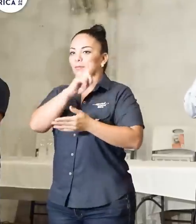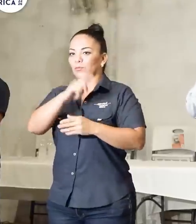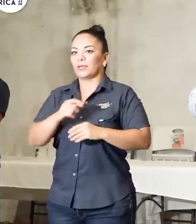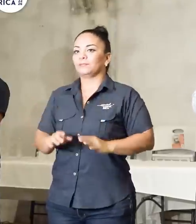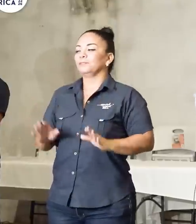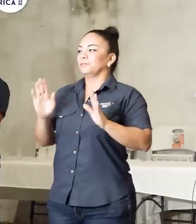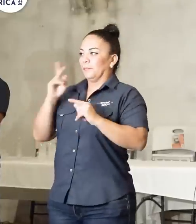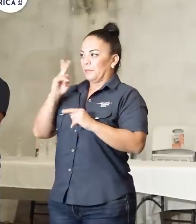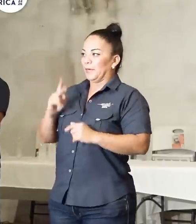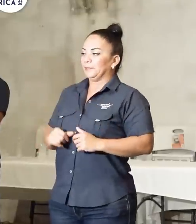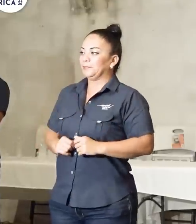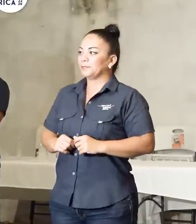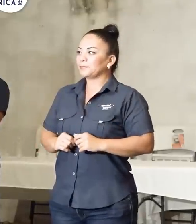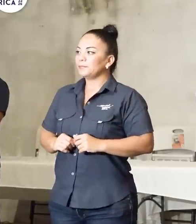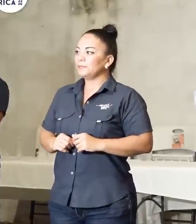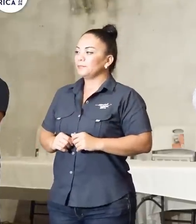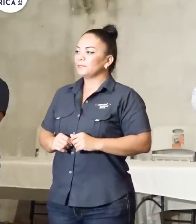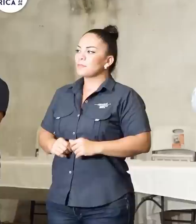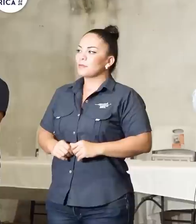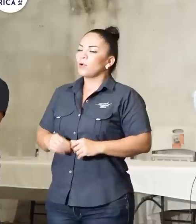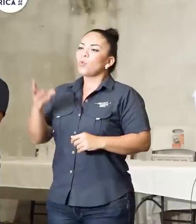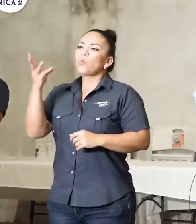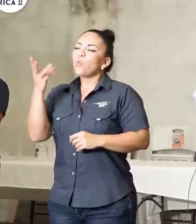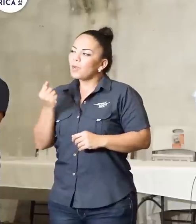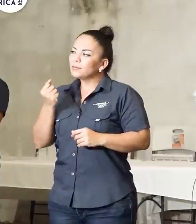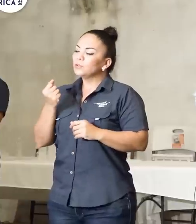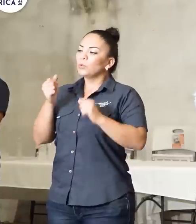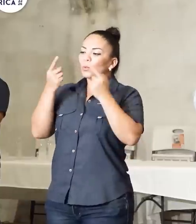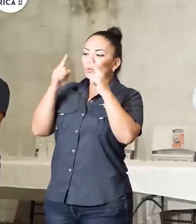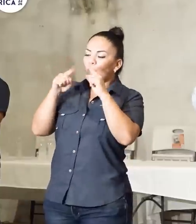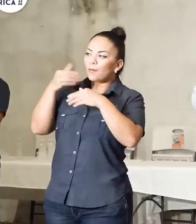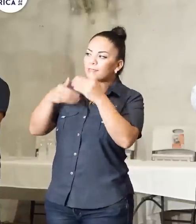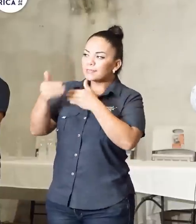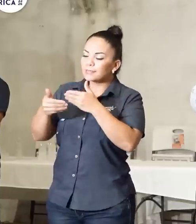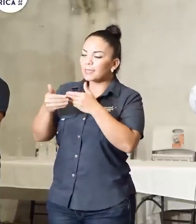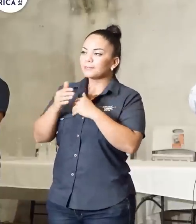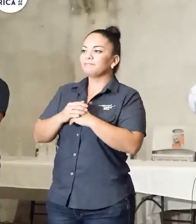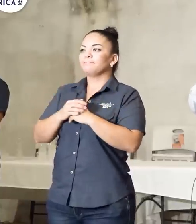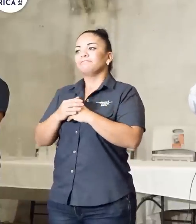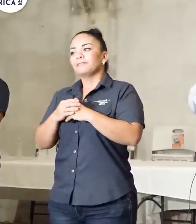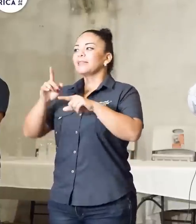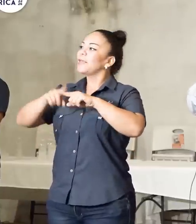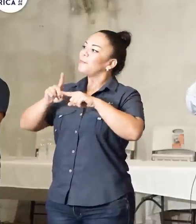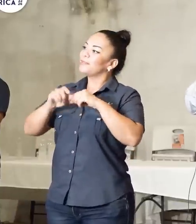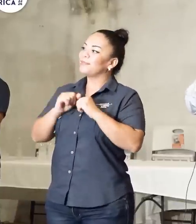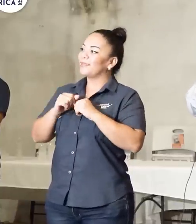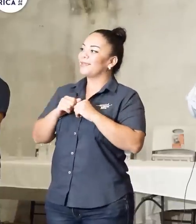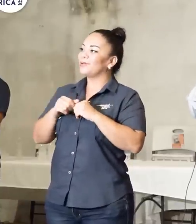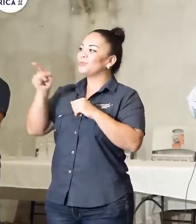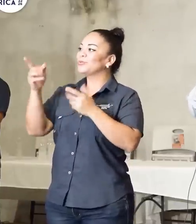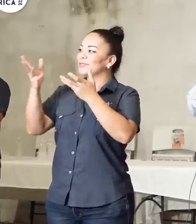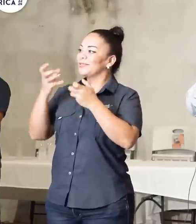Mire, qué tanto se ha podido avanzar. Bueno, depende a dónde quiera usted